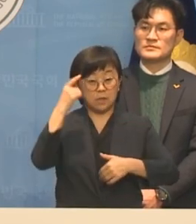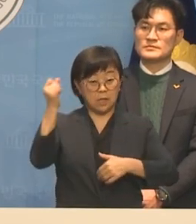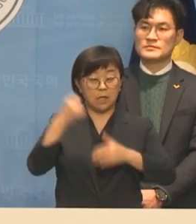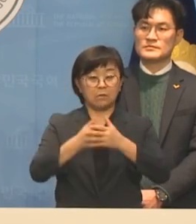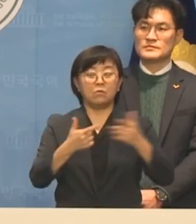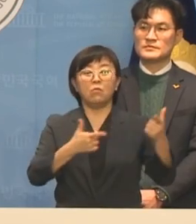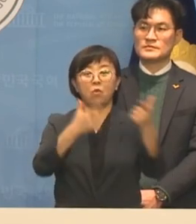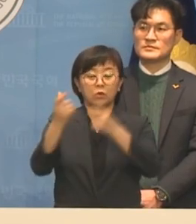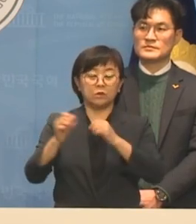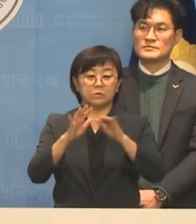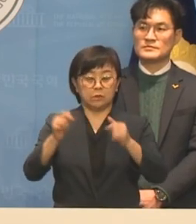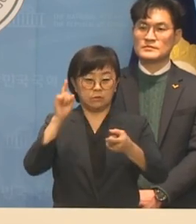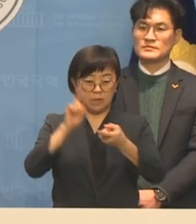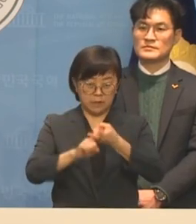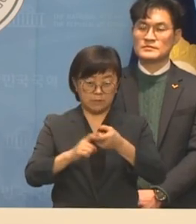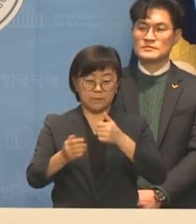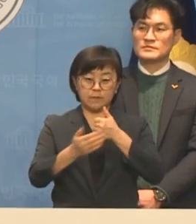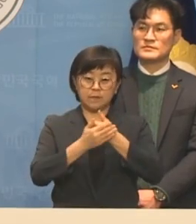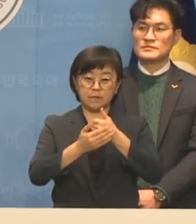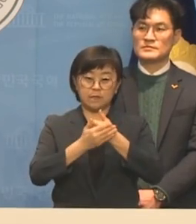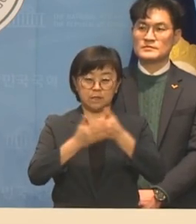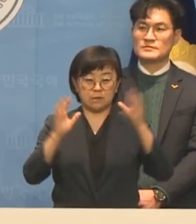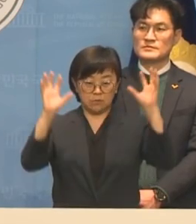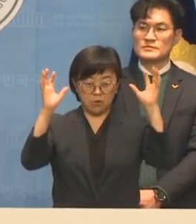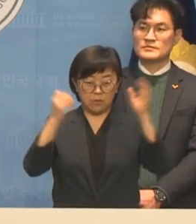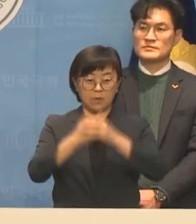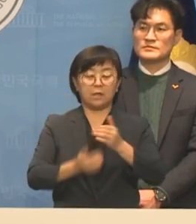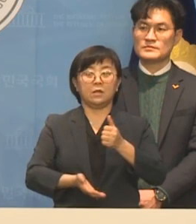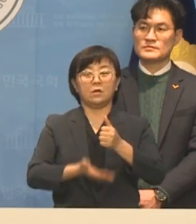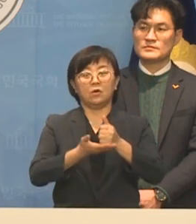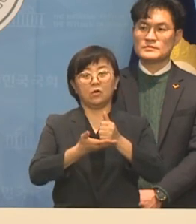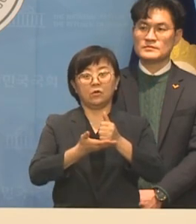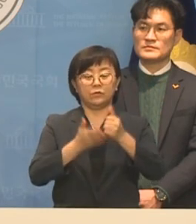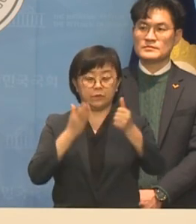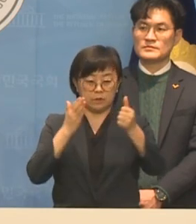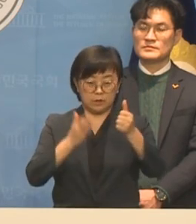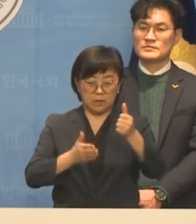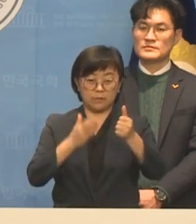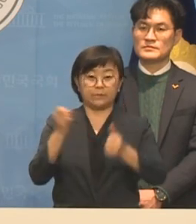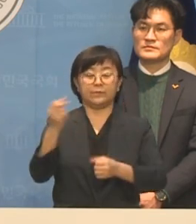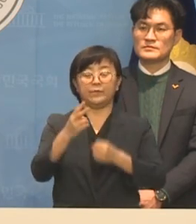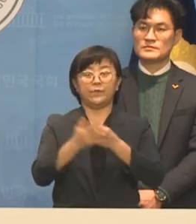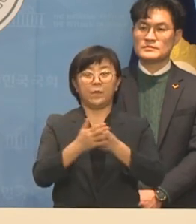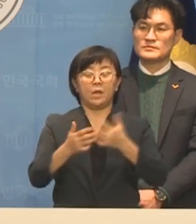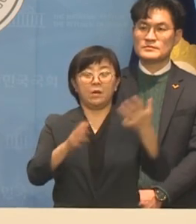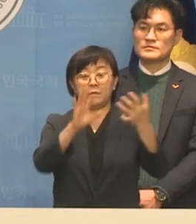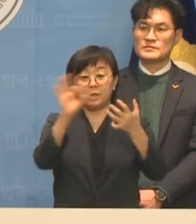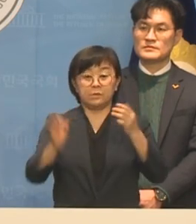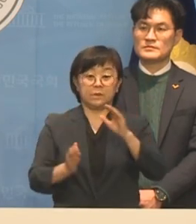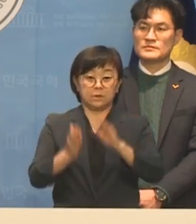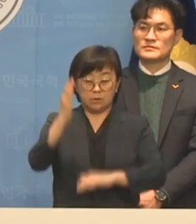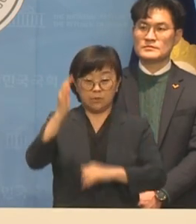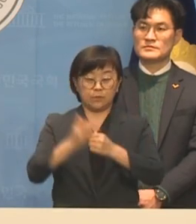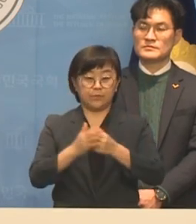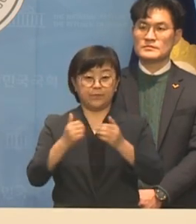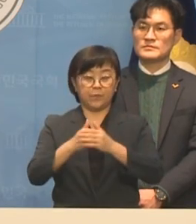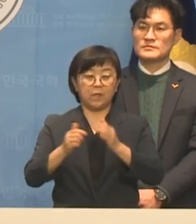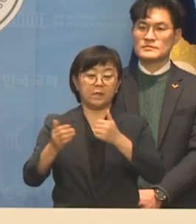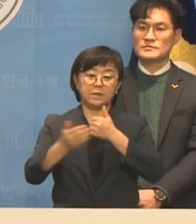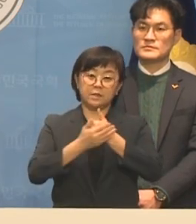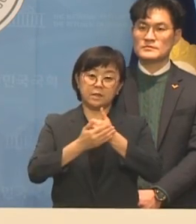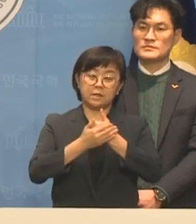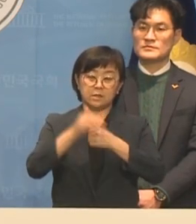모든 분들의 관심과 지지, 응원과 격려를 부탁드립니다. 아울러 80%가 넘는 압도적